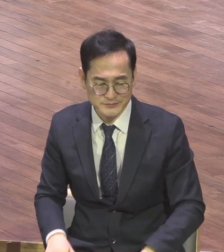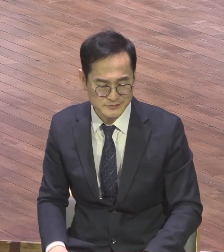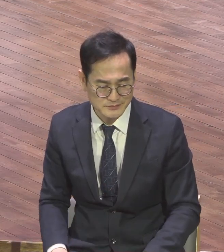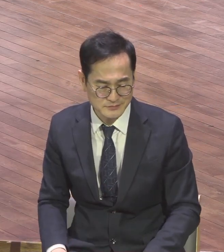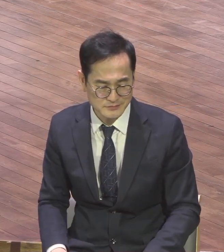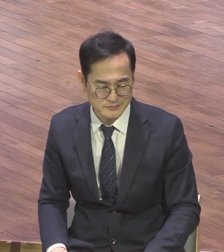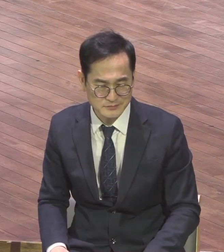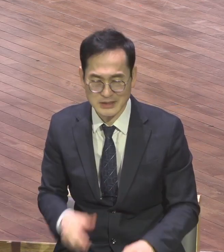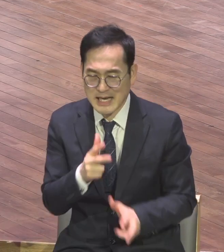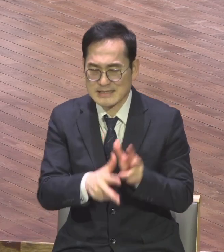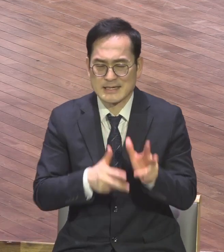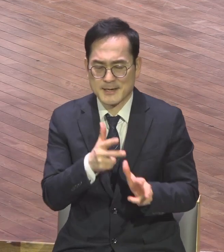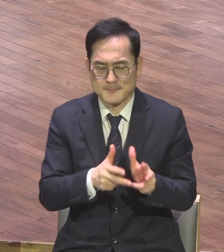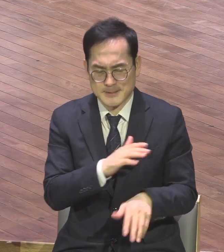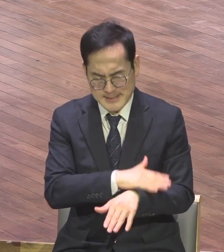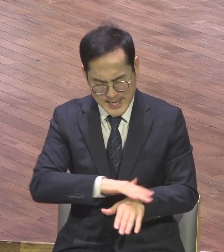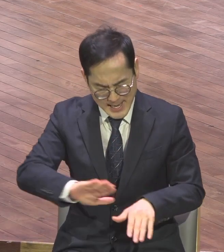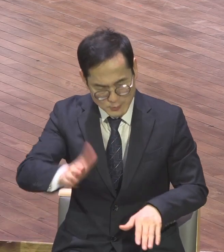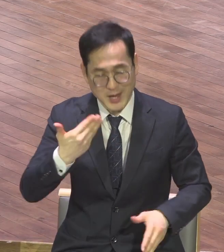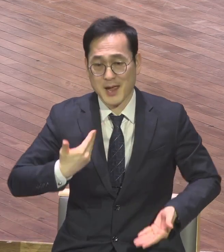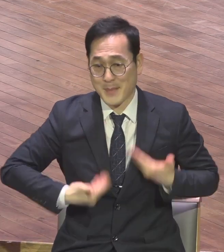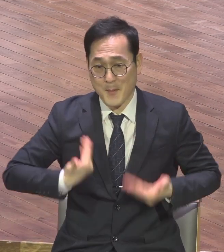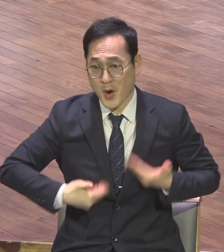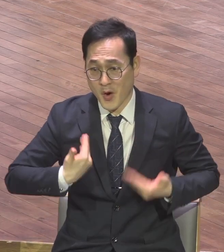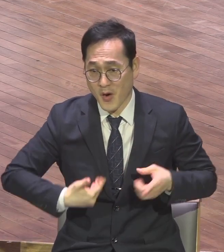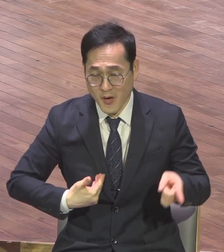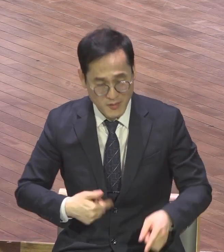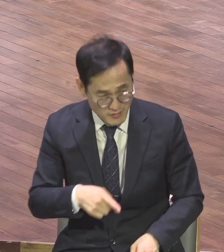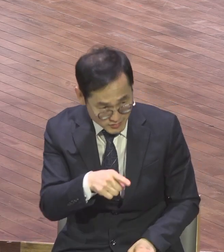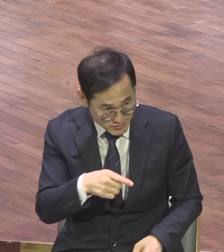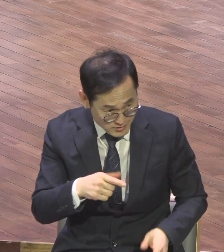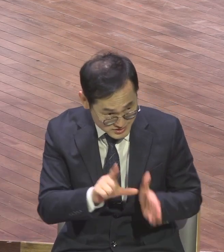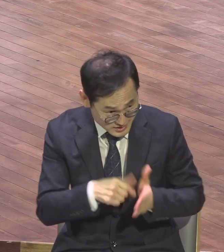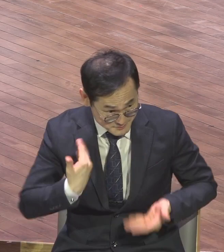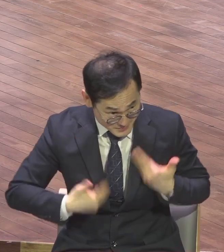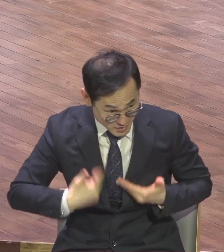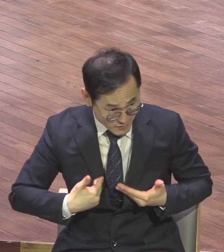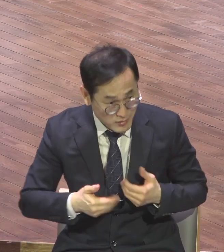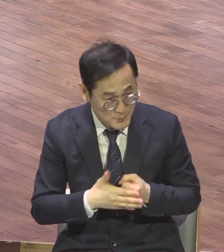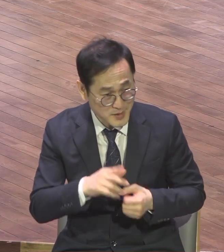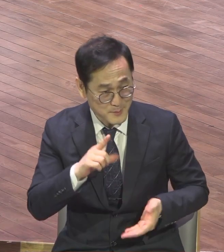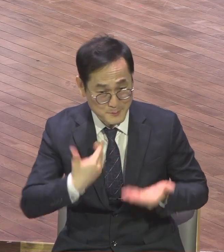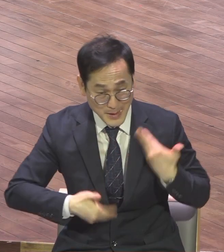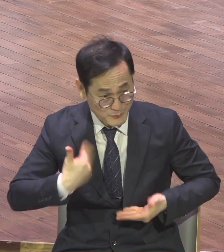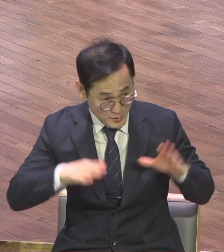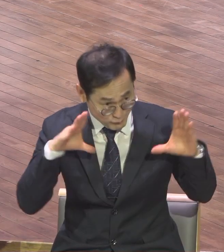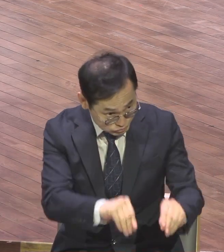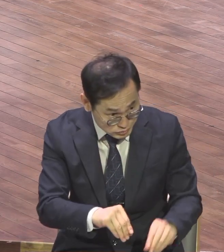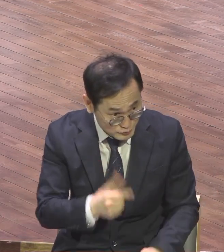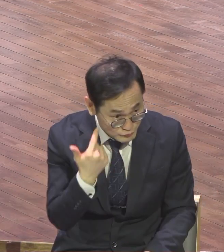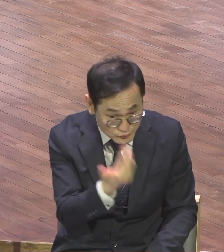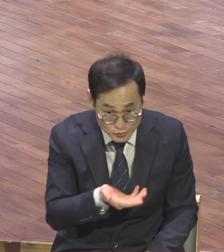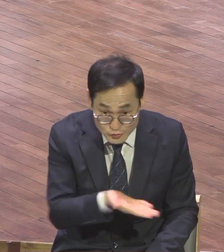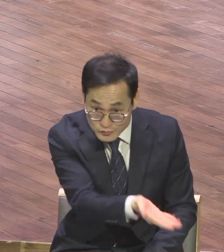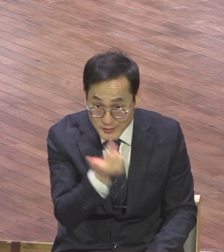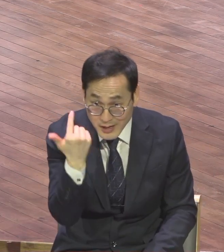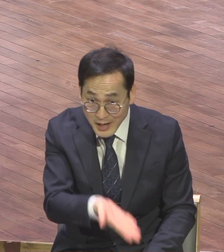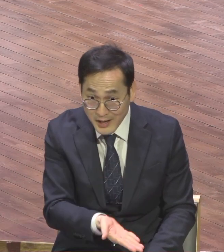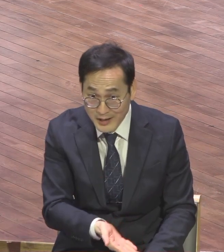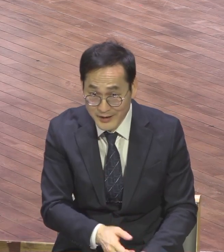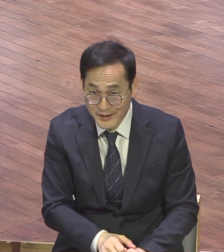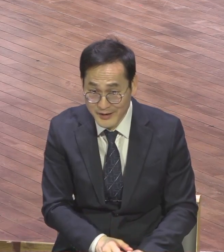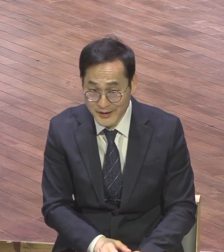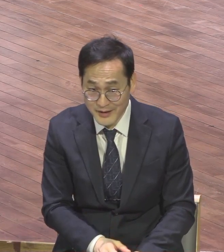너무 사업이 잘 때 바빠서 안 바쁘게 해줄까요? 진짜로. 그 부인병을